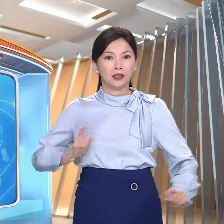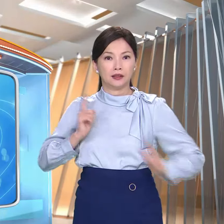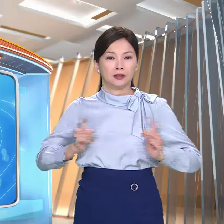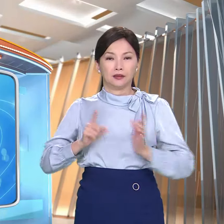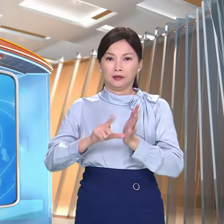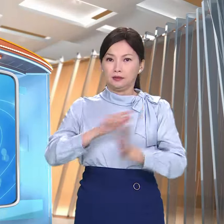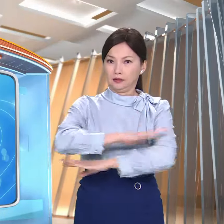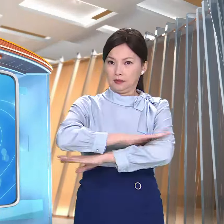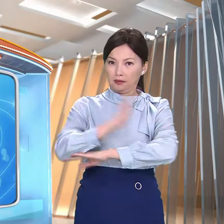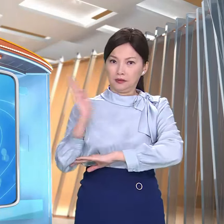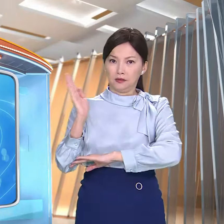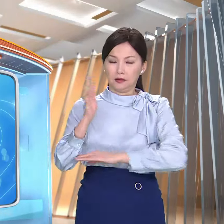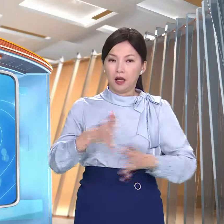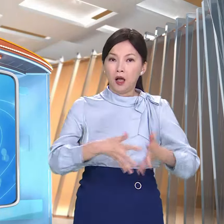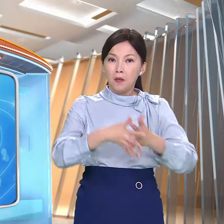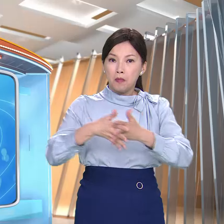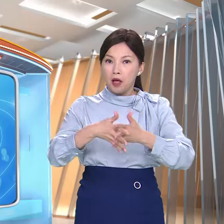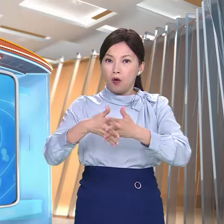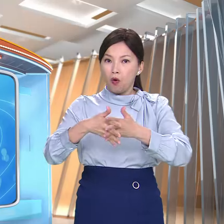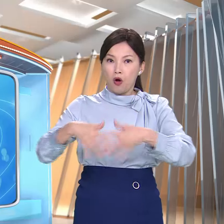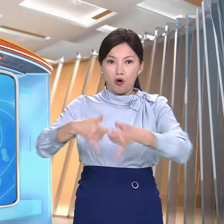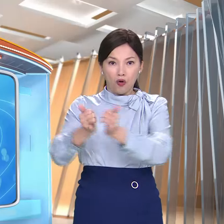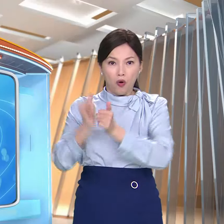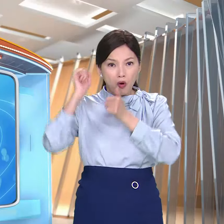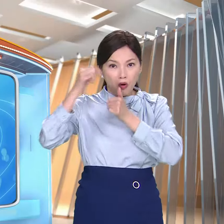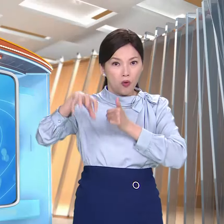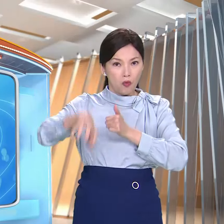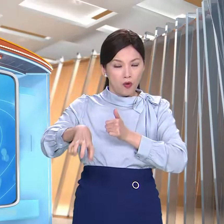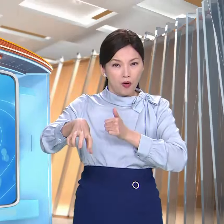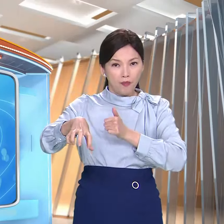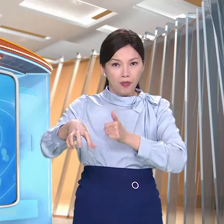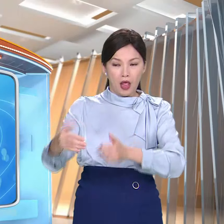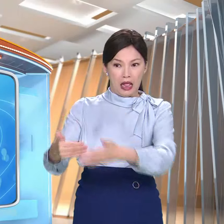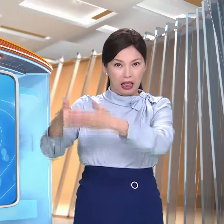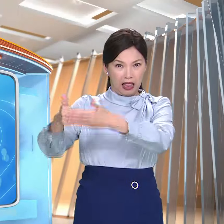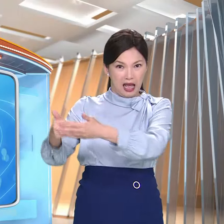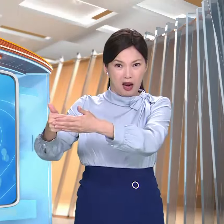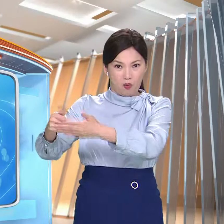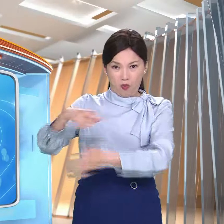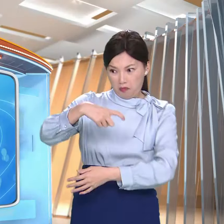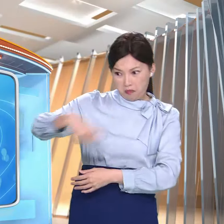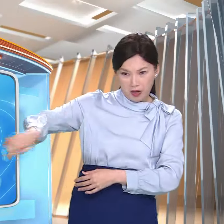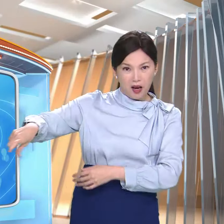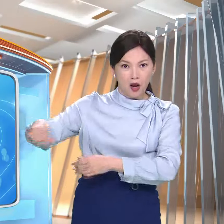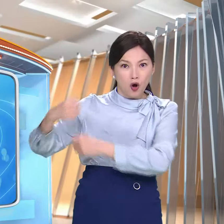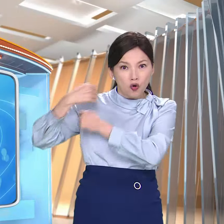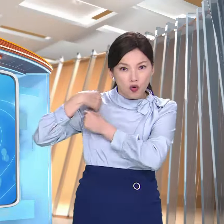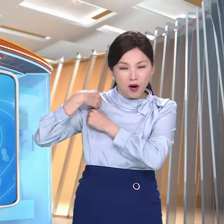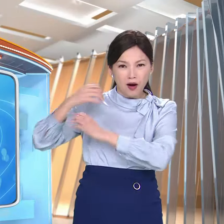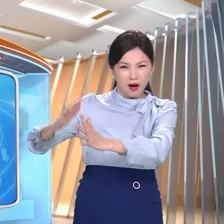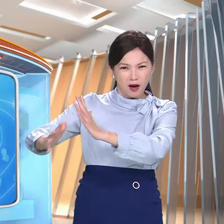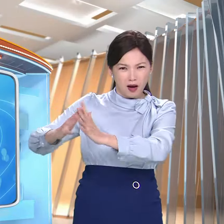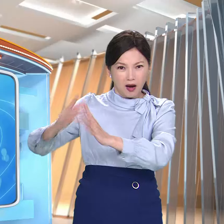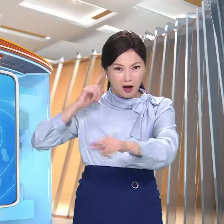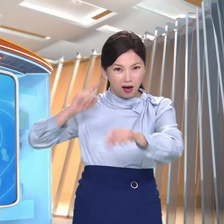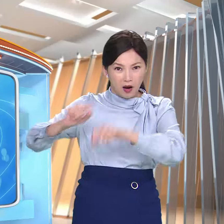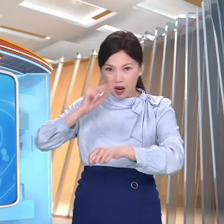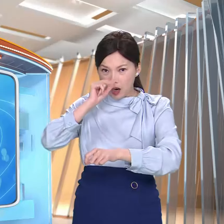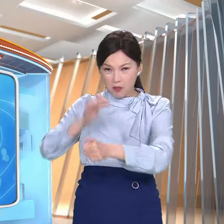自由时报是报道，美国联邦众议院美中战略竞争特别委员会主席盖拉